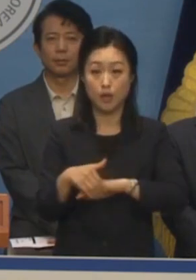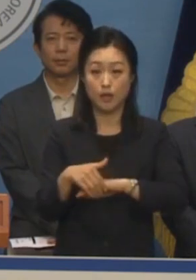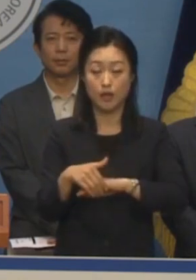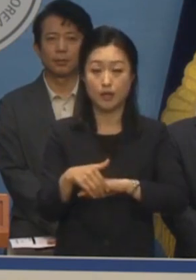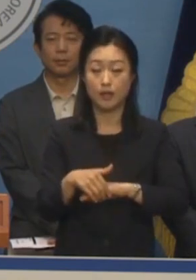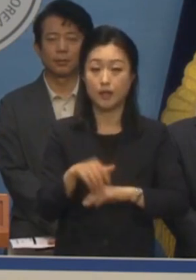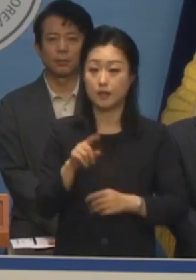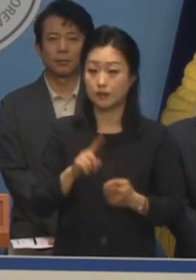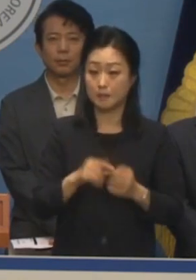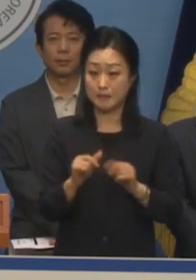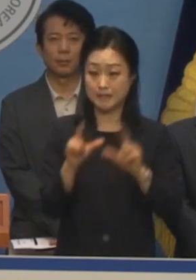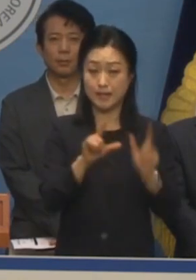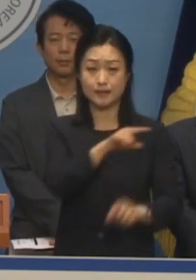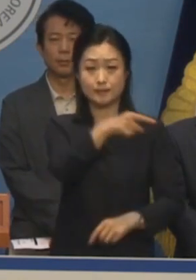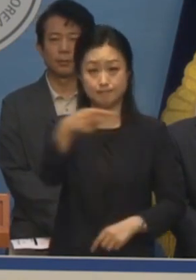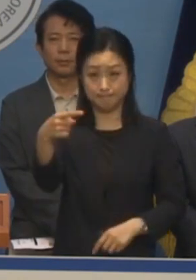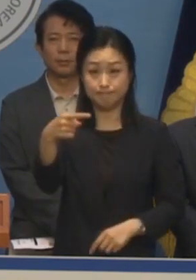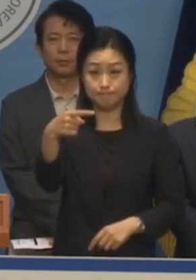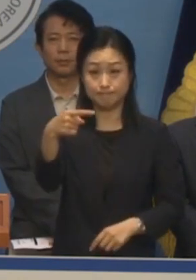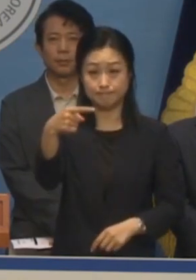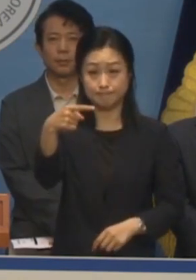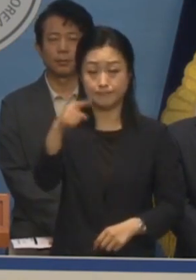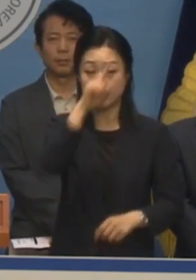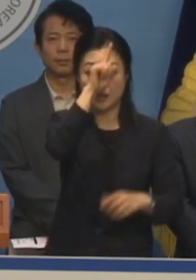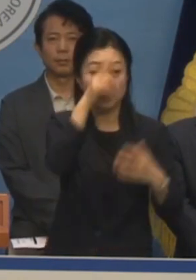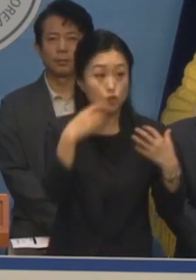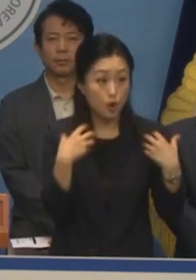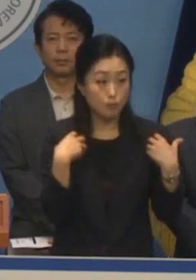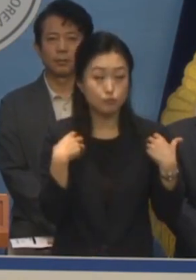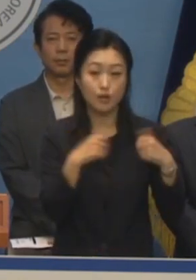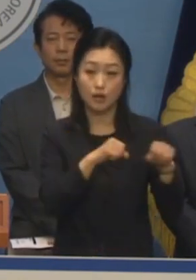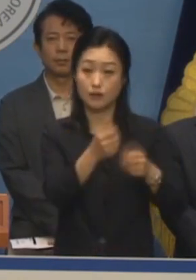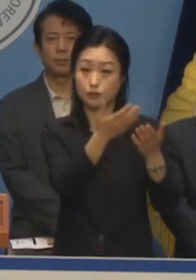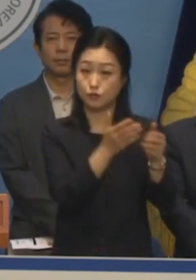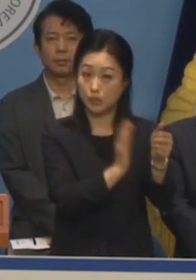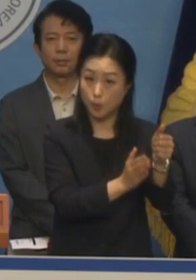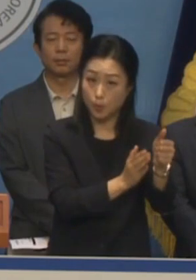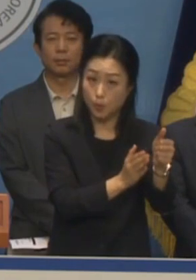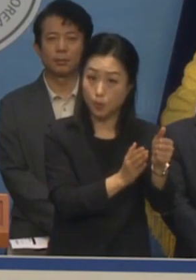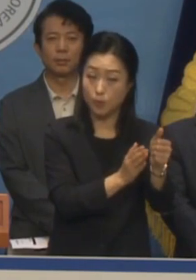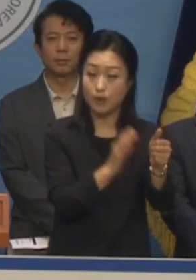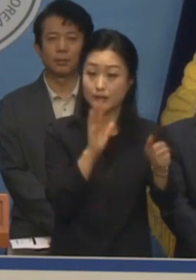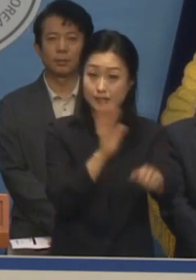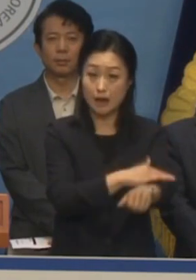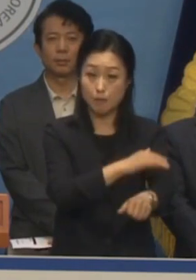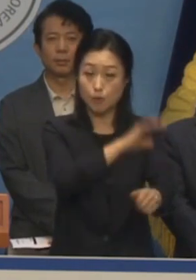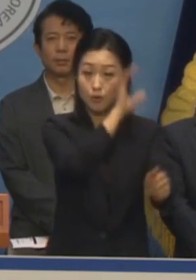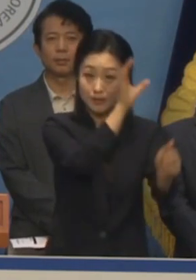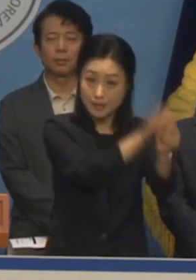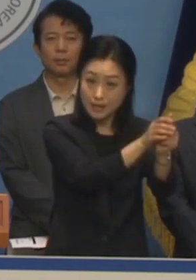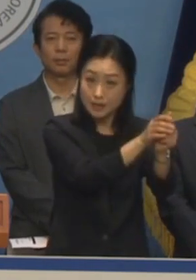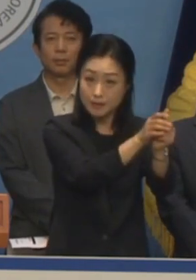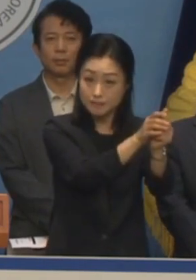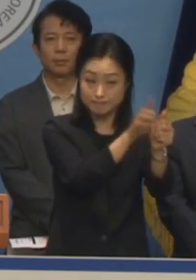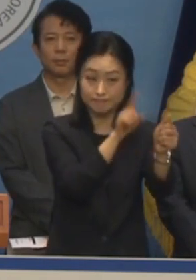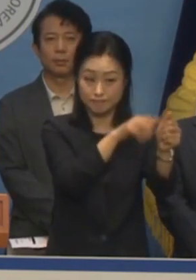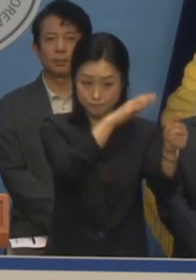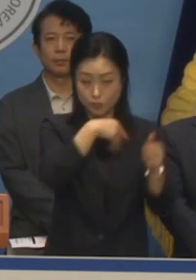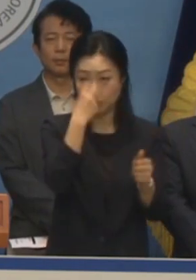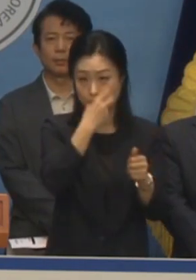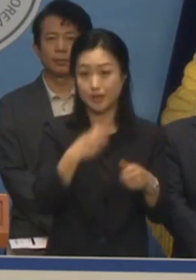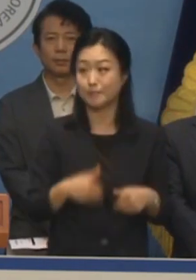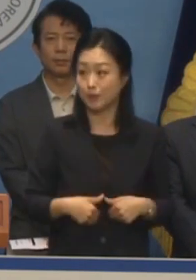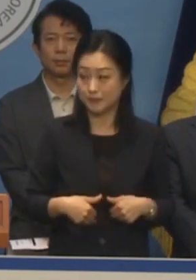대해서는 민생의 최우선 과제로 정부가 나서야 되고 그 책임을 확실히 함께 국회에서 물어야 된다라는 말씀을